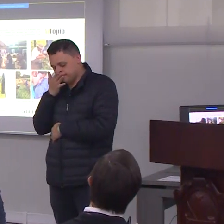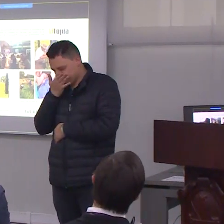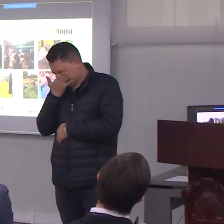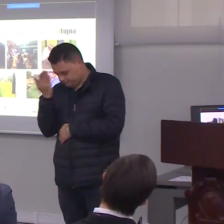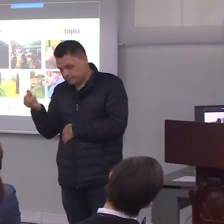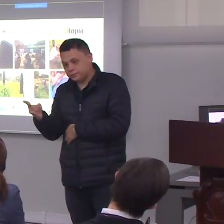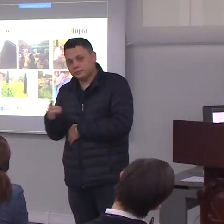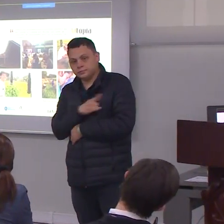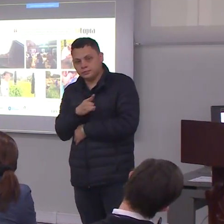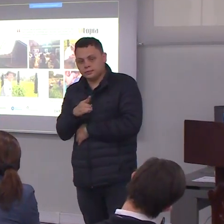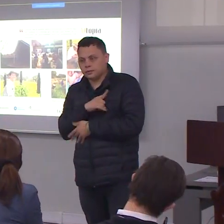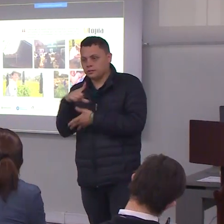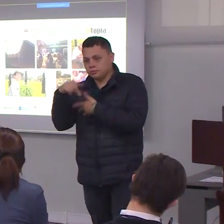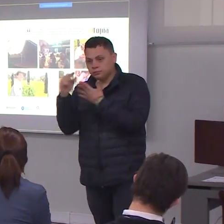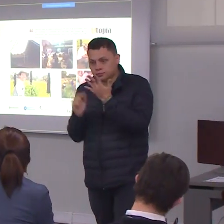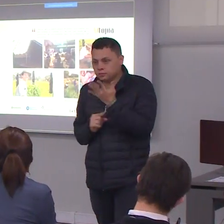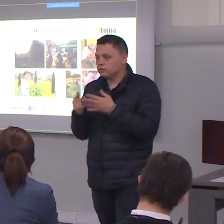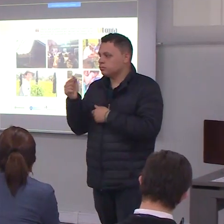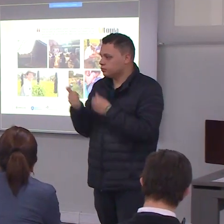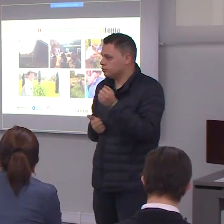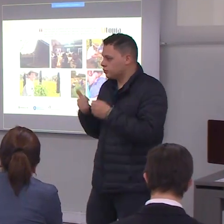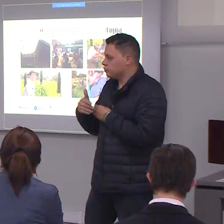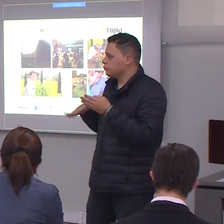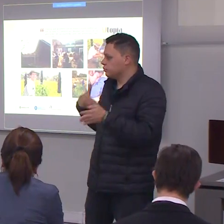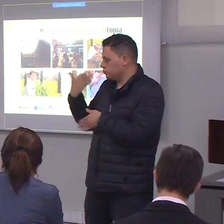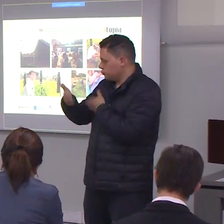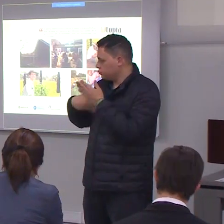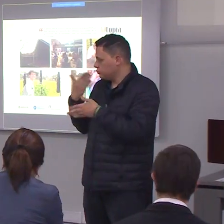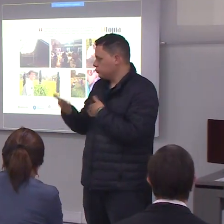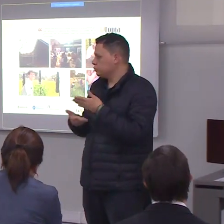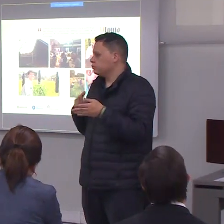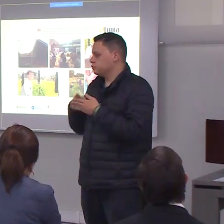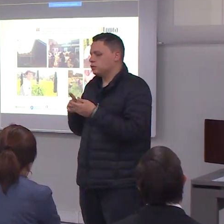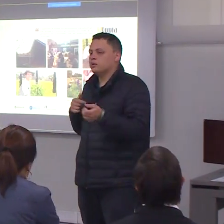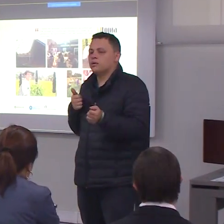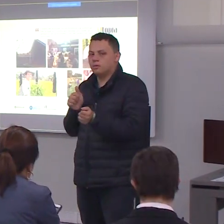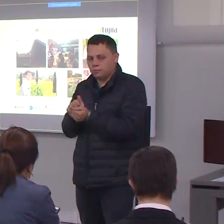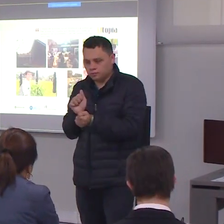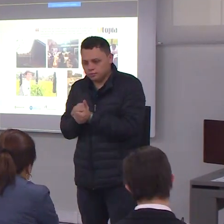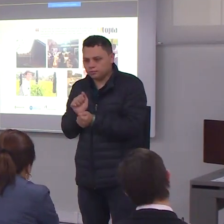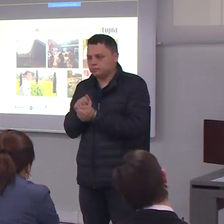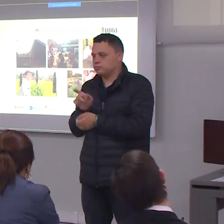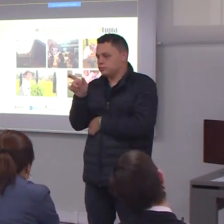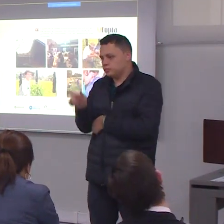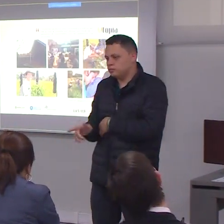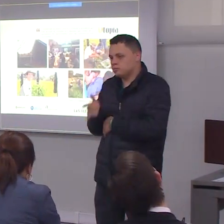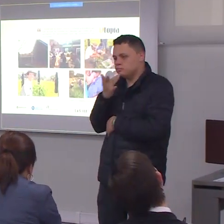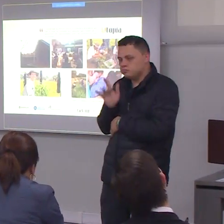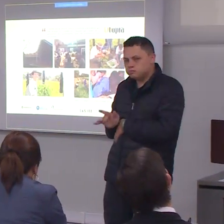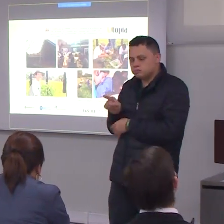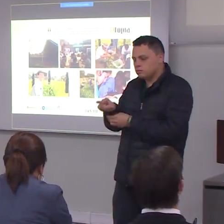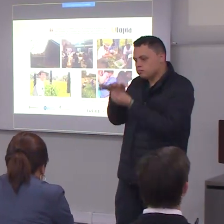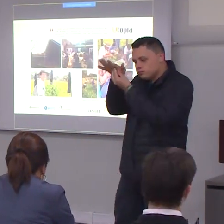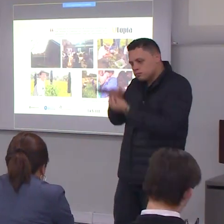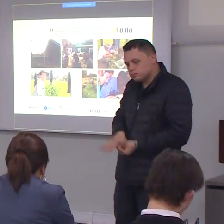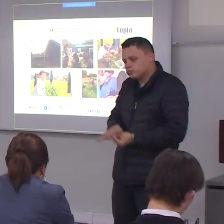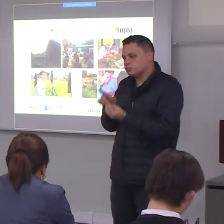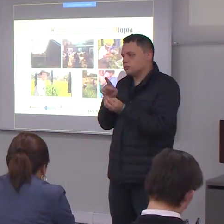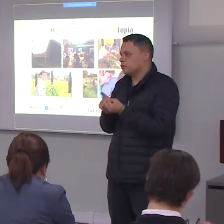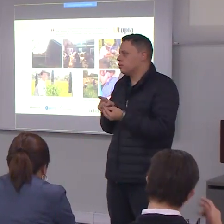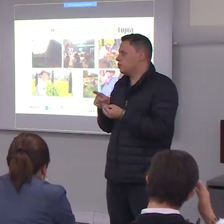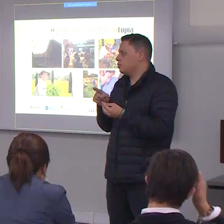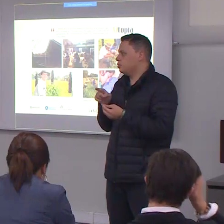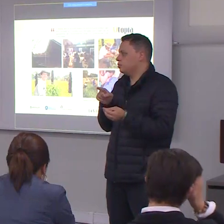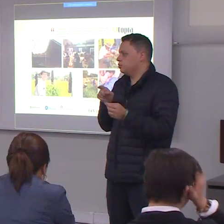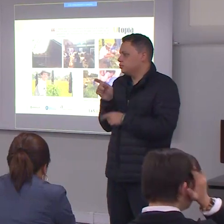es una universidad que propende por un proceso de acompañamiento a la vulnerabilidad a poblaciones